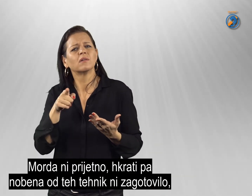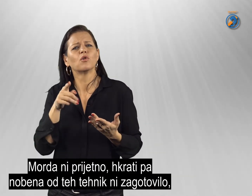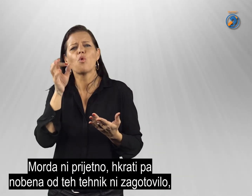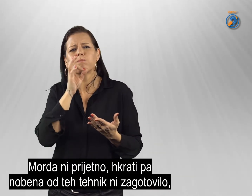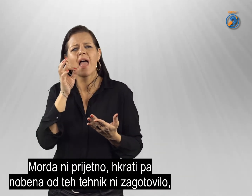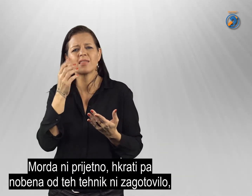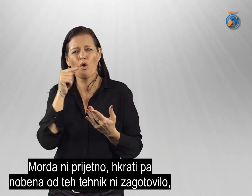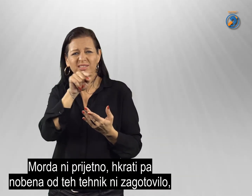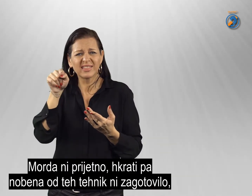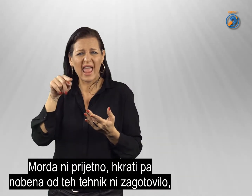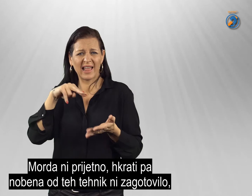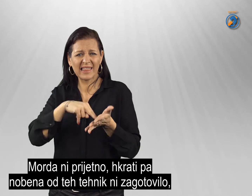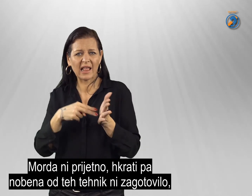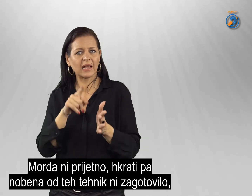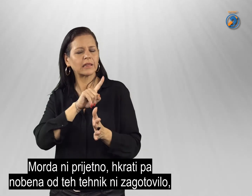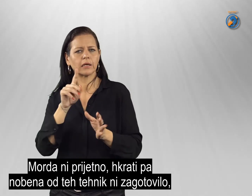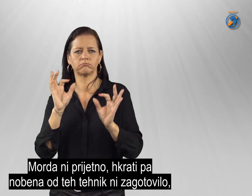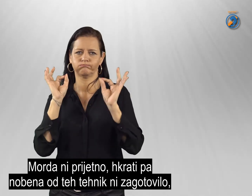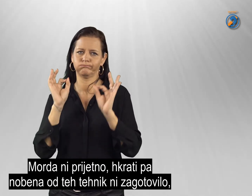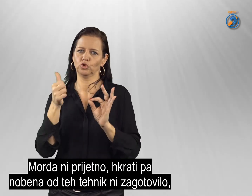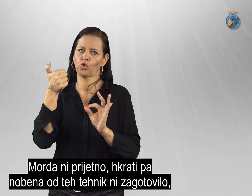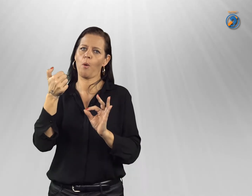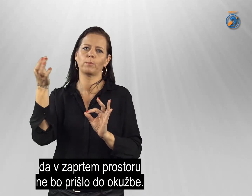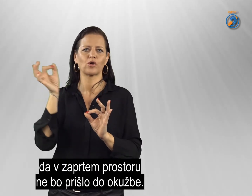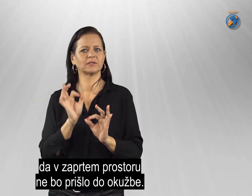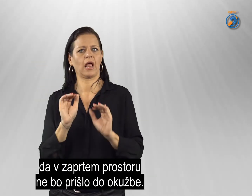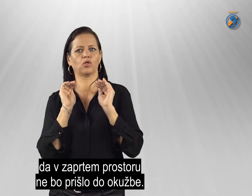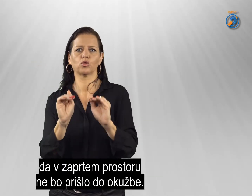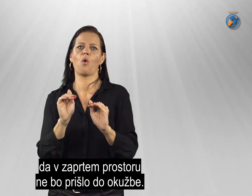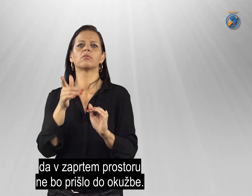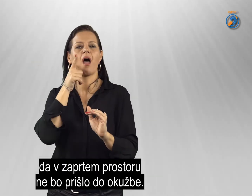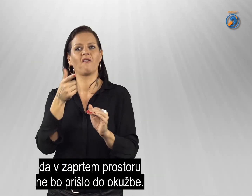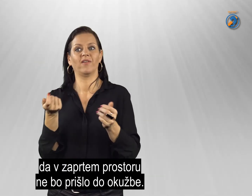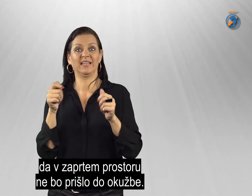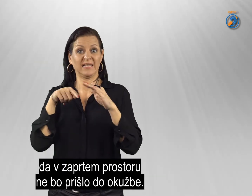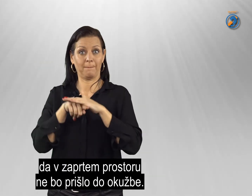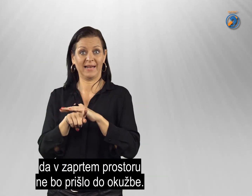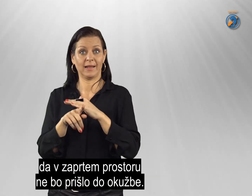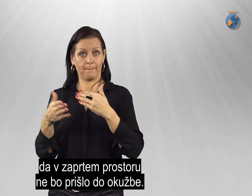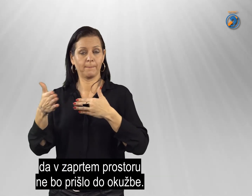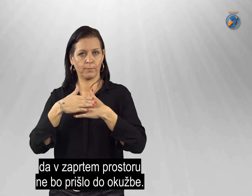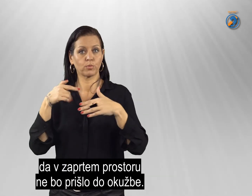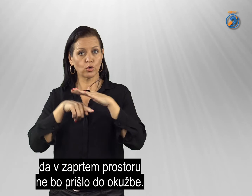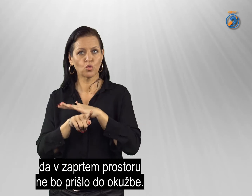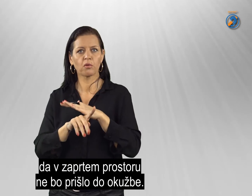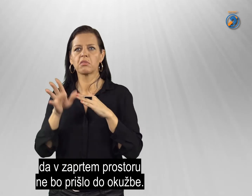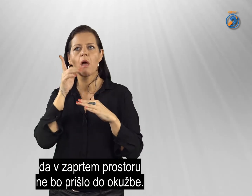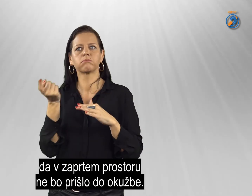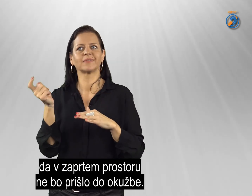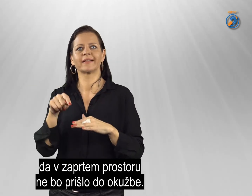teh tehnik ni zagotovilo, da v zaprtem prostoru ne bo prišlo do okužbe.